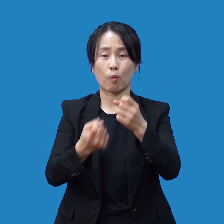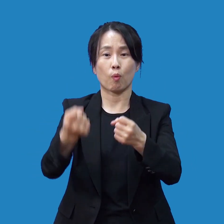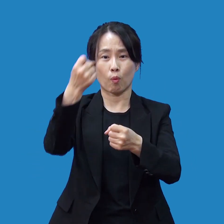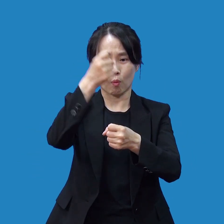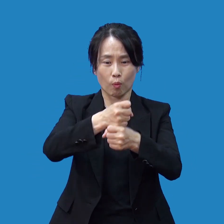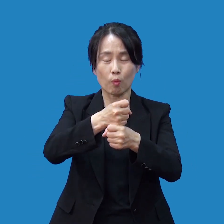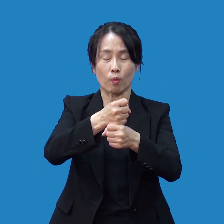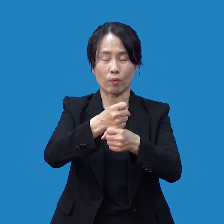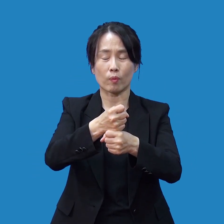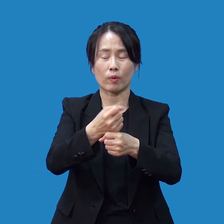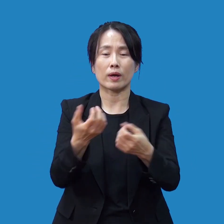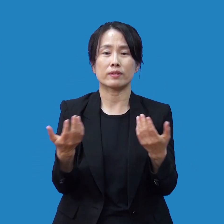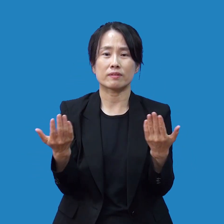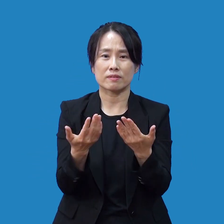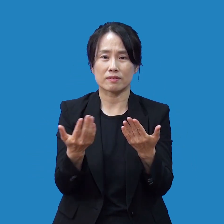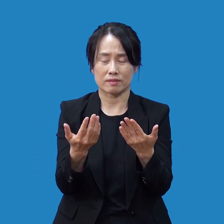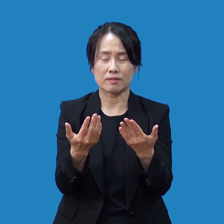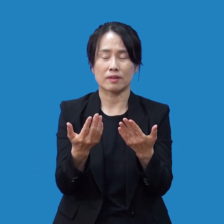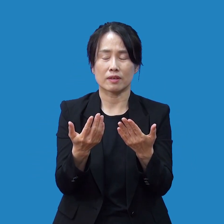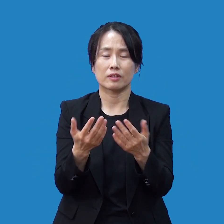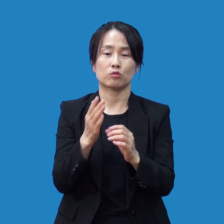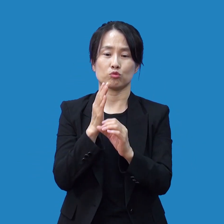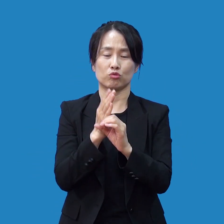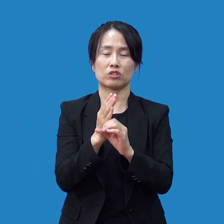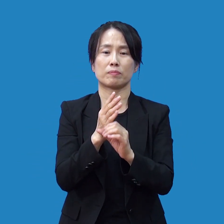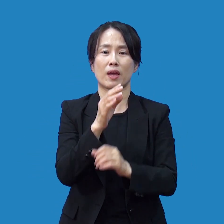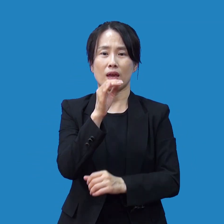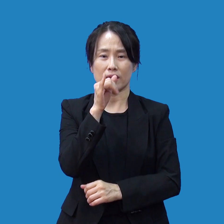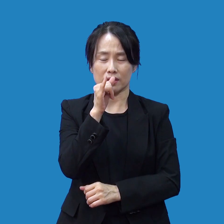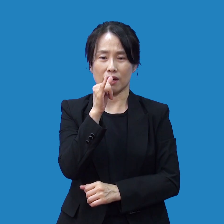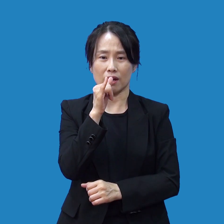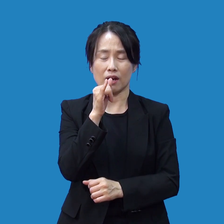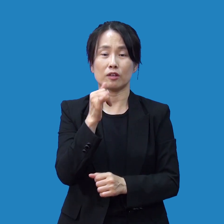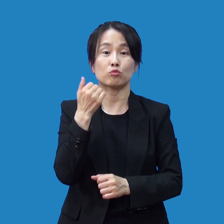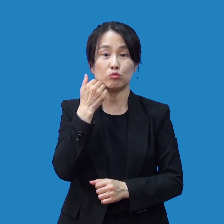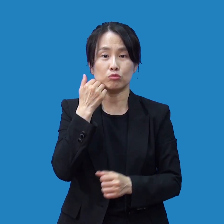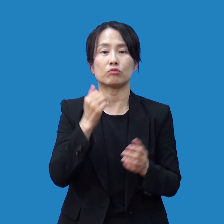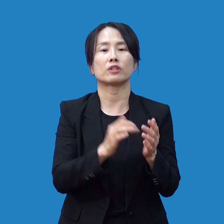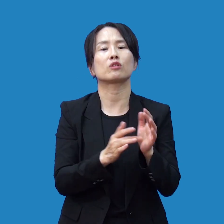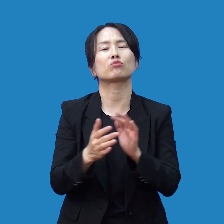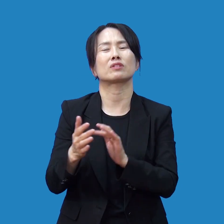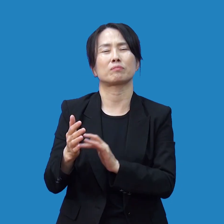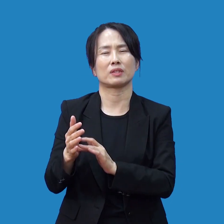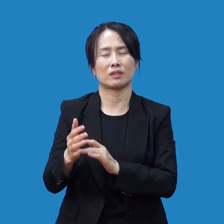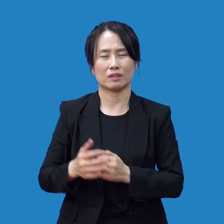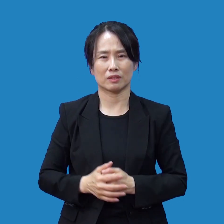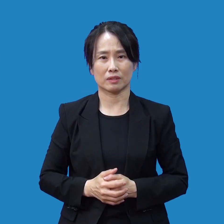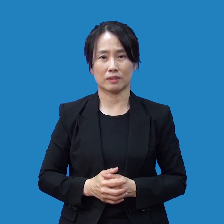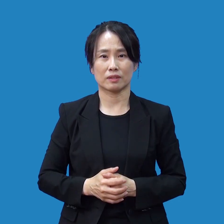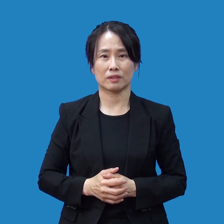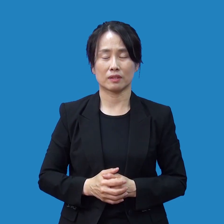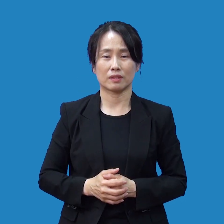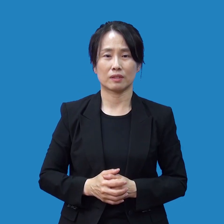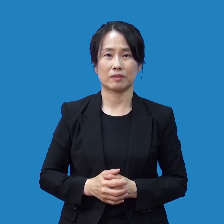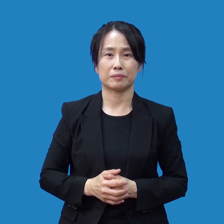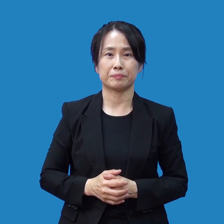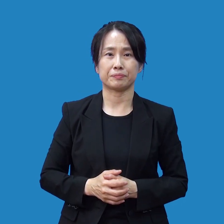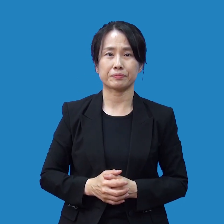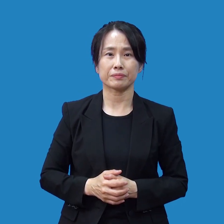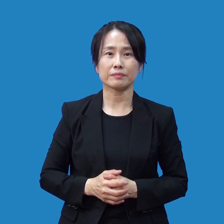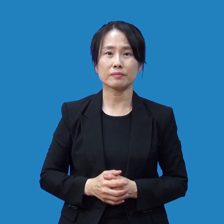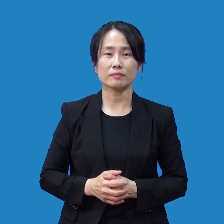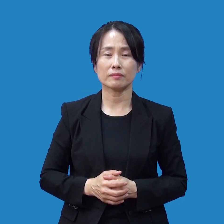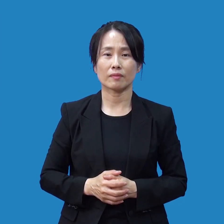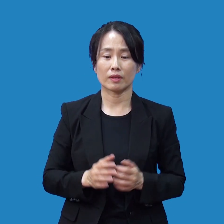가장 중심에 계시다. 이것을 지금 베드로가 주장하고 있는 겁니다. 3번째 증거, 구약 성경의